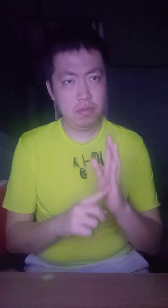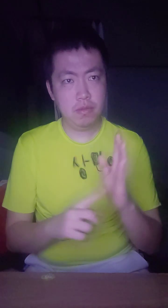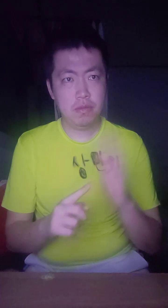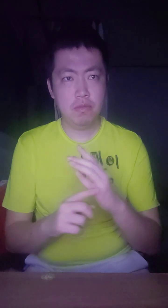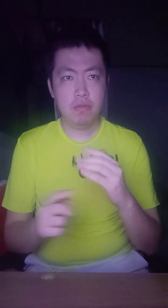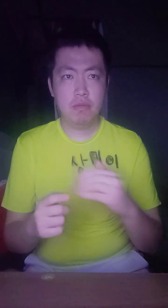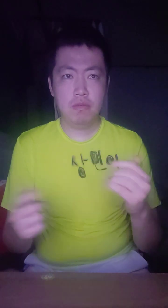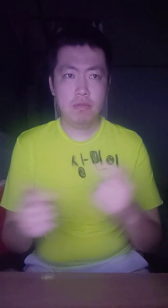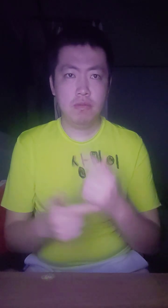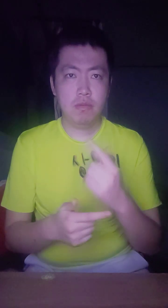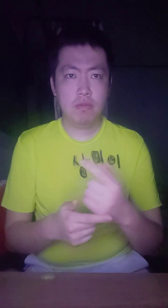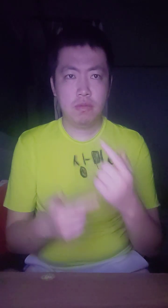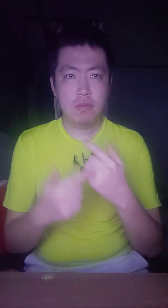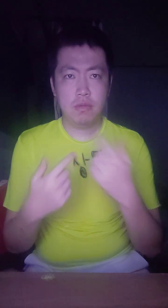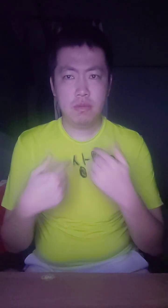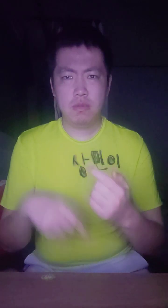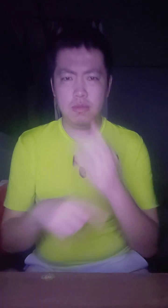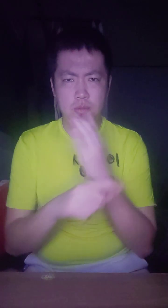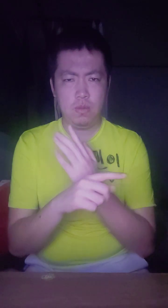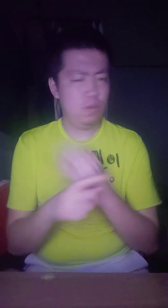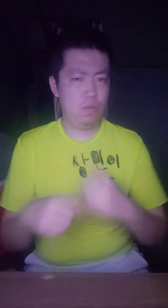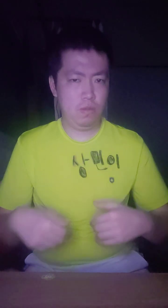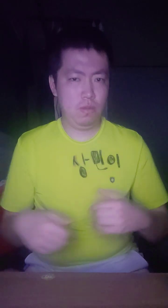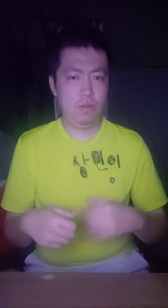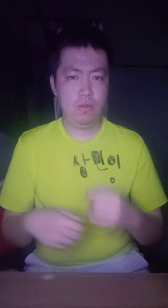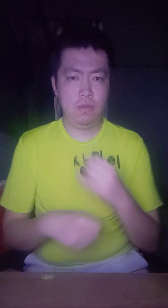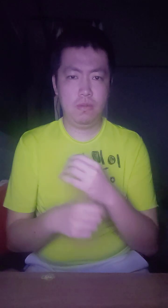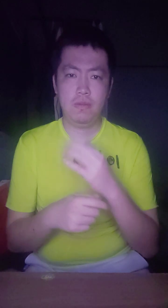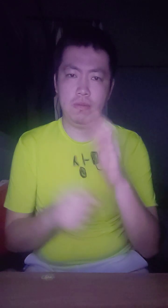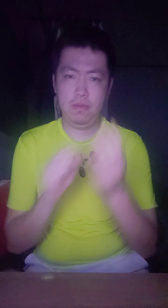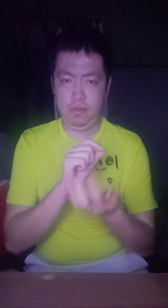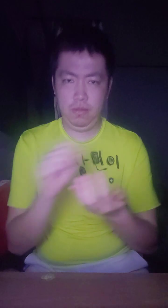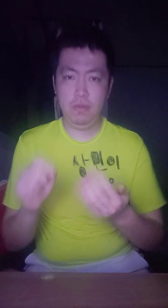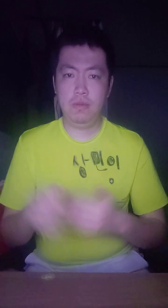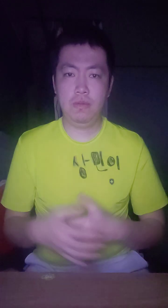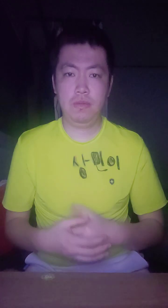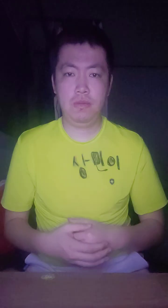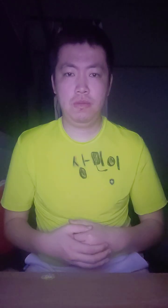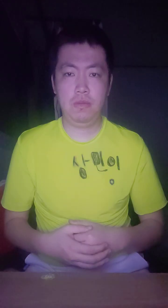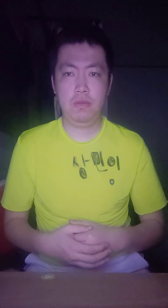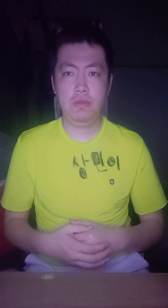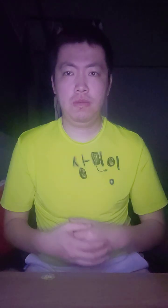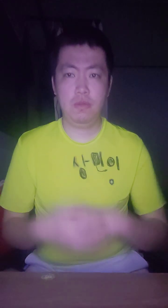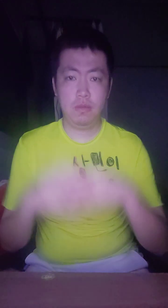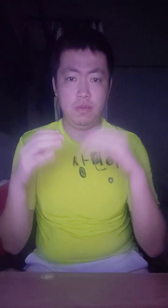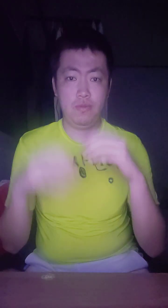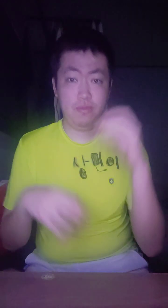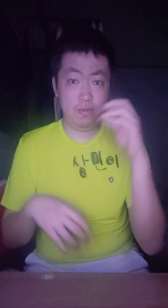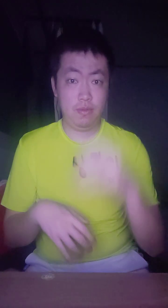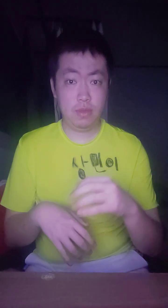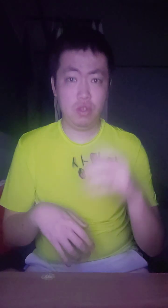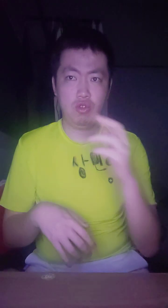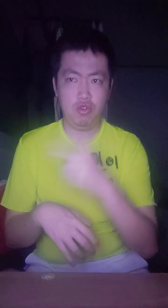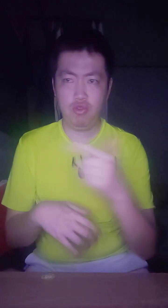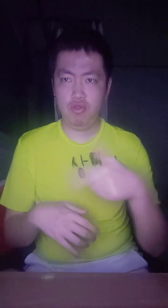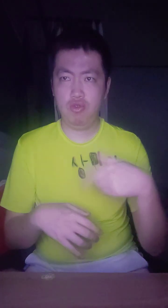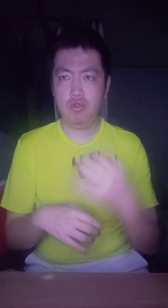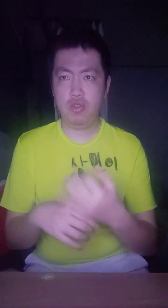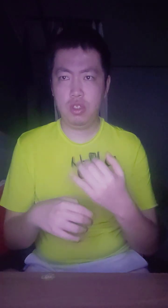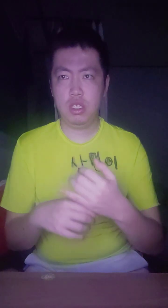조사해 나 같은 피해자가 나오지 않길 바란다고 적었습니다. 유 씨는 입사한 직후부터 지 씨가